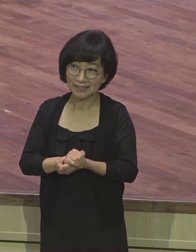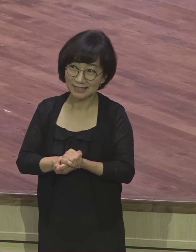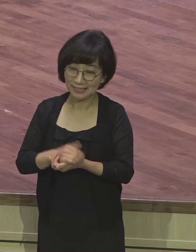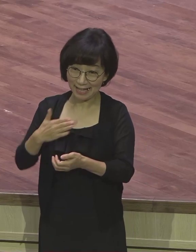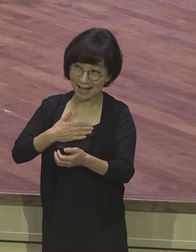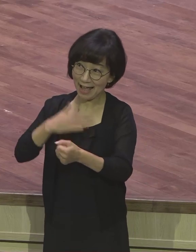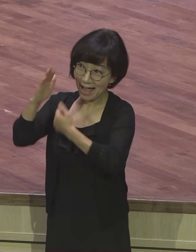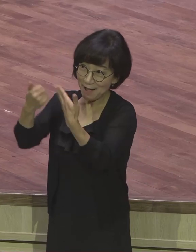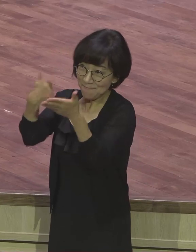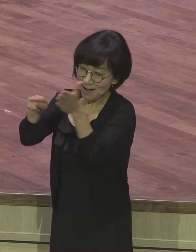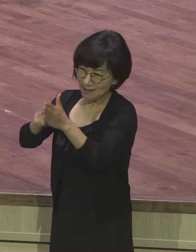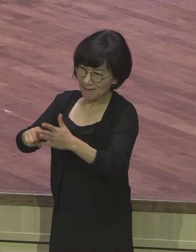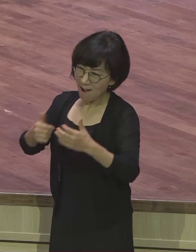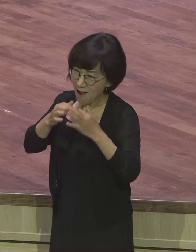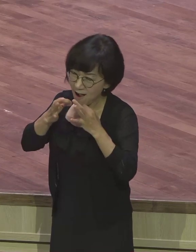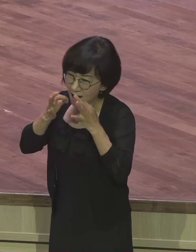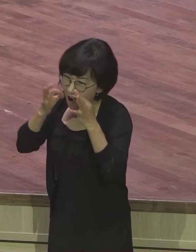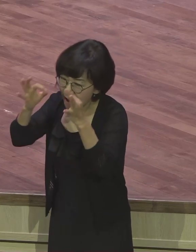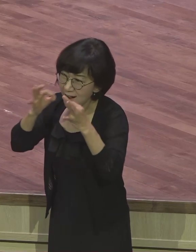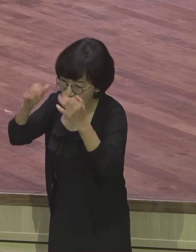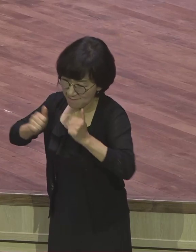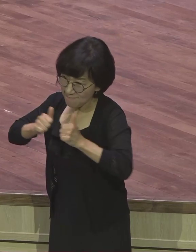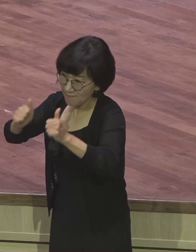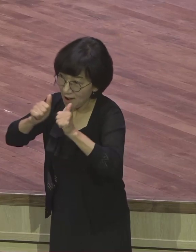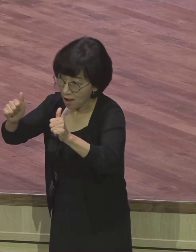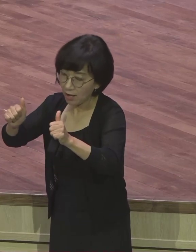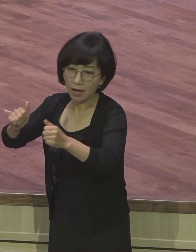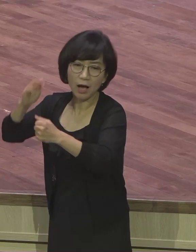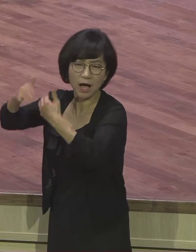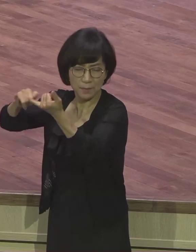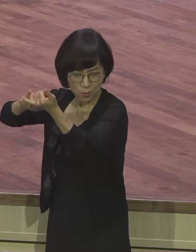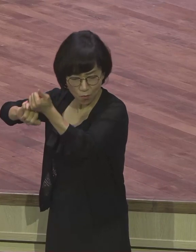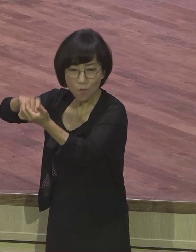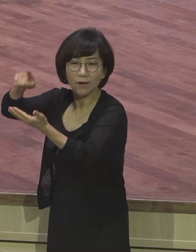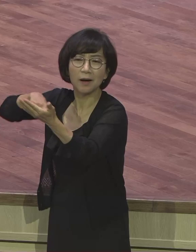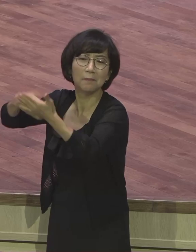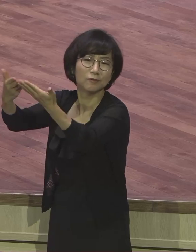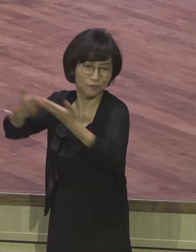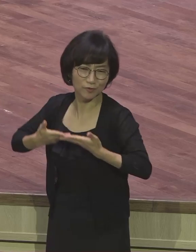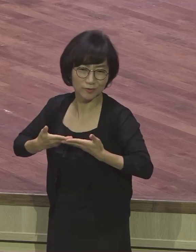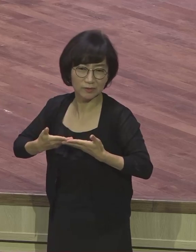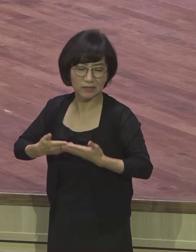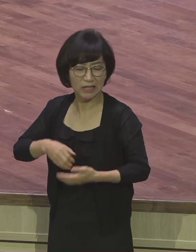있겠어요? 하나님 아실 거 내가 대신했는데 하나님 그냥 계시겠냐고요.